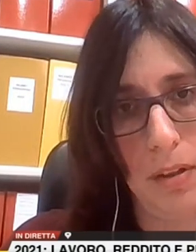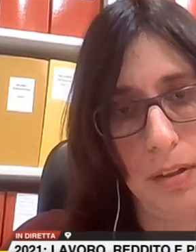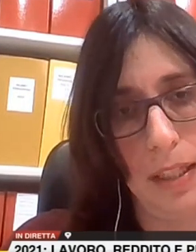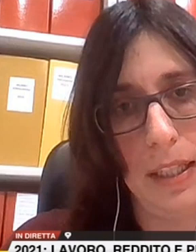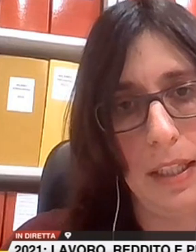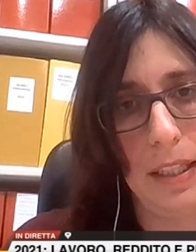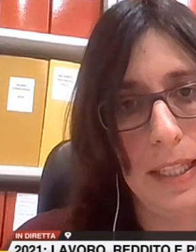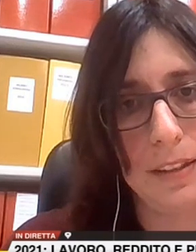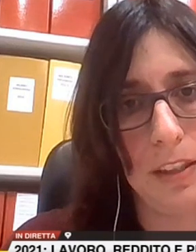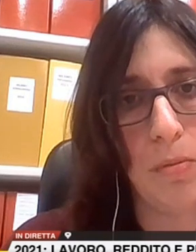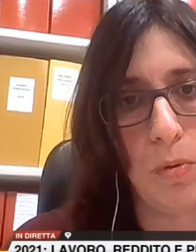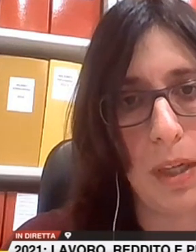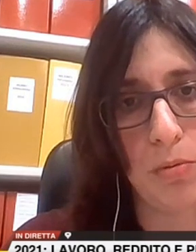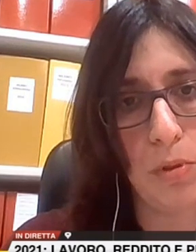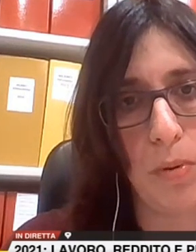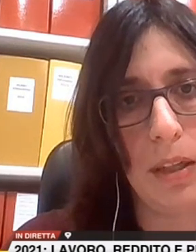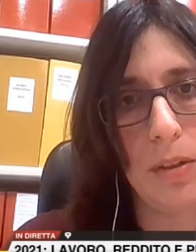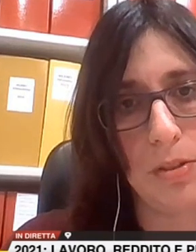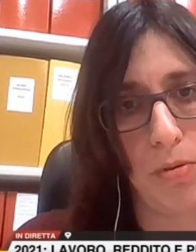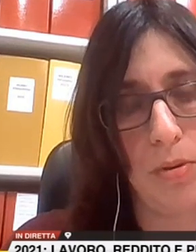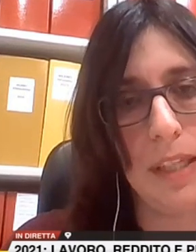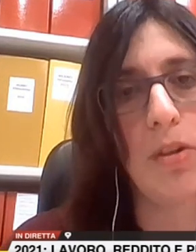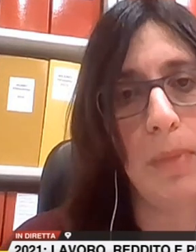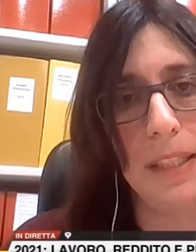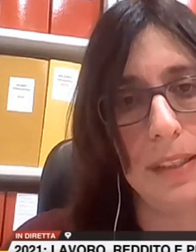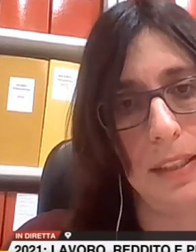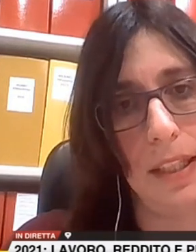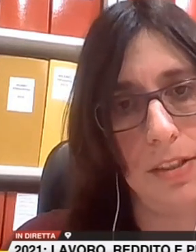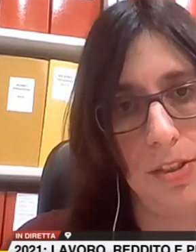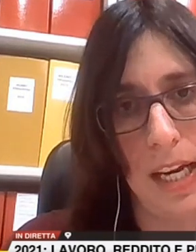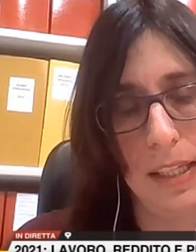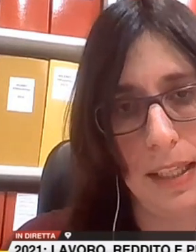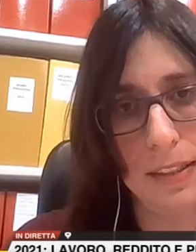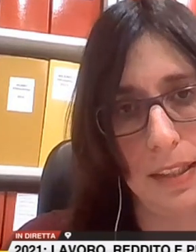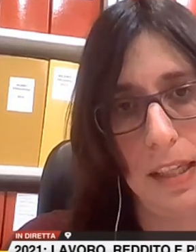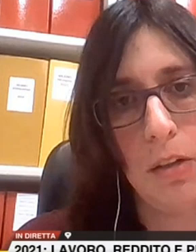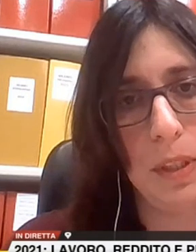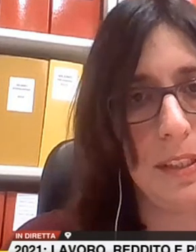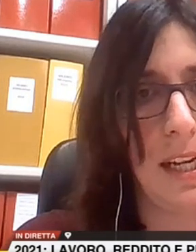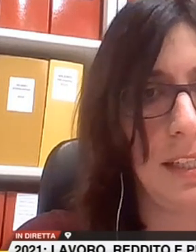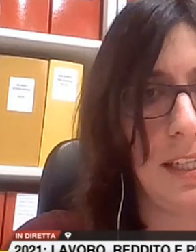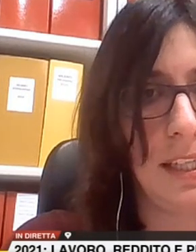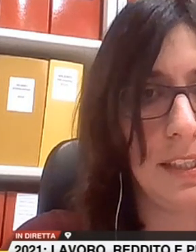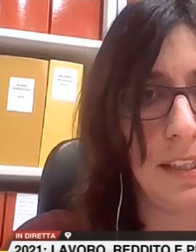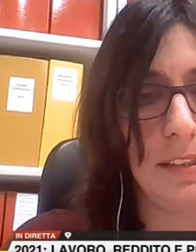dell'anno, legati comunque a tutto quello che sono gli argomenti che la CGIL tratta. Quindi